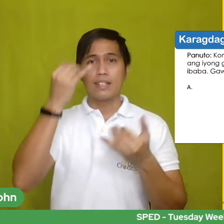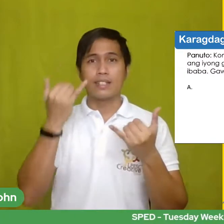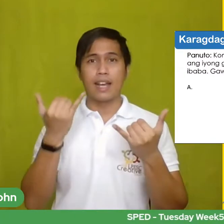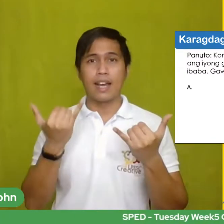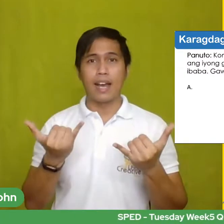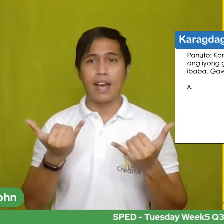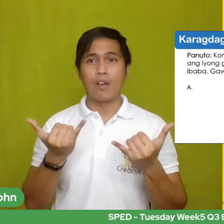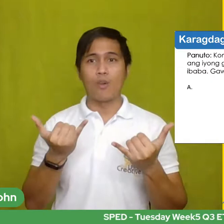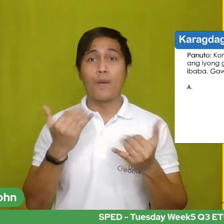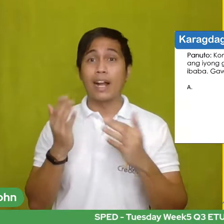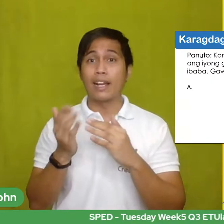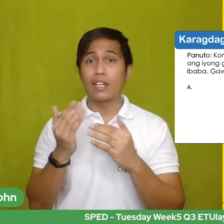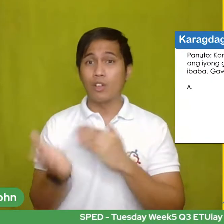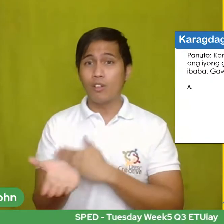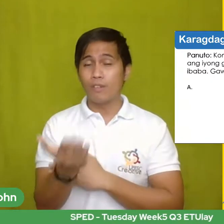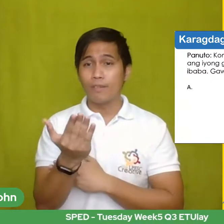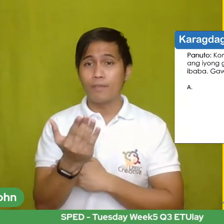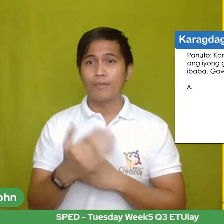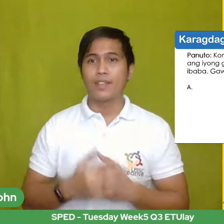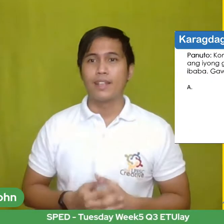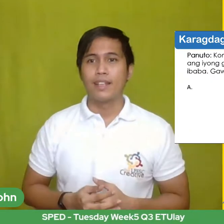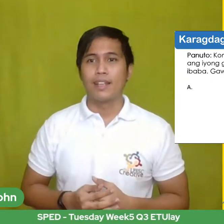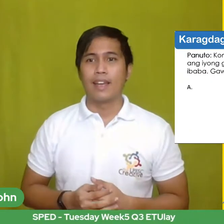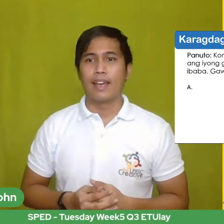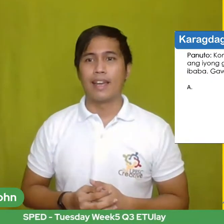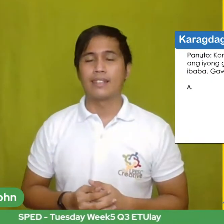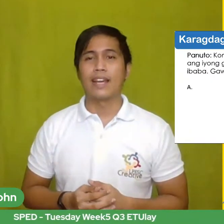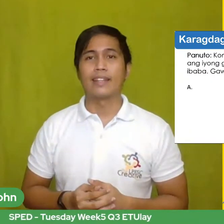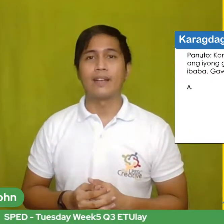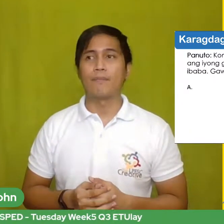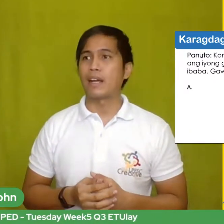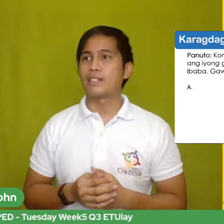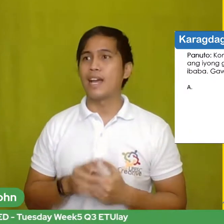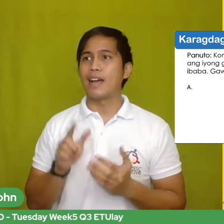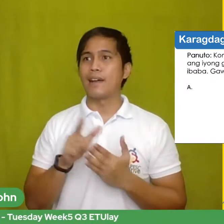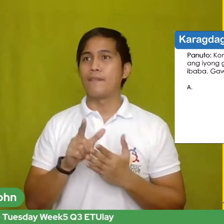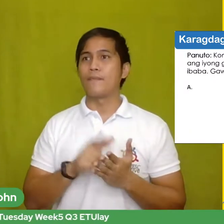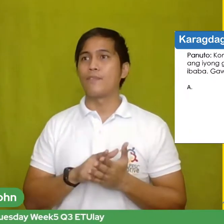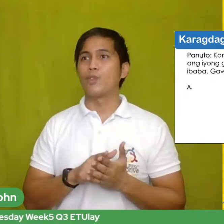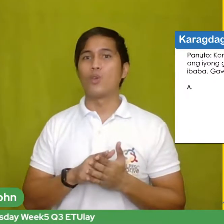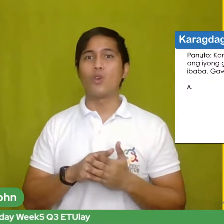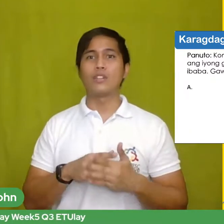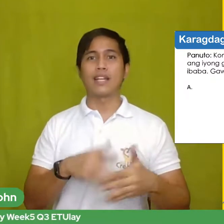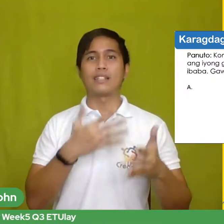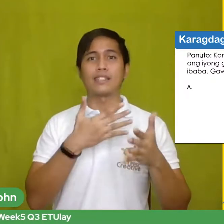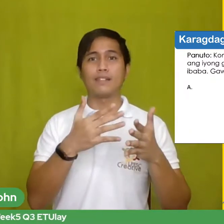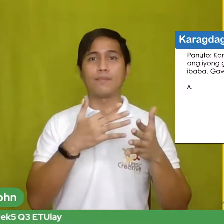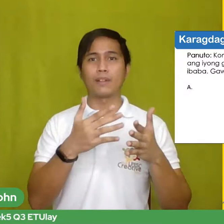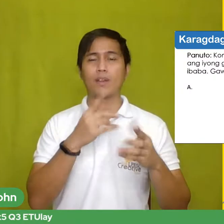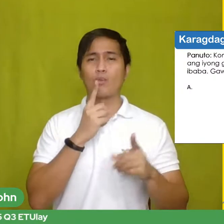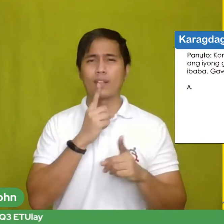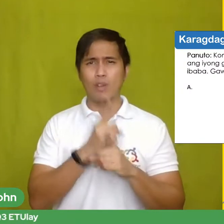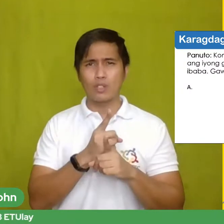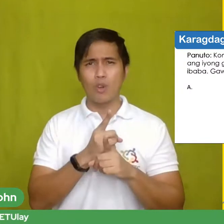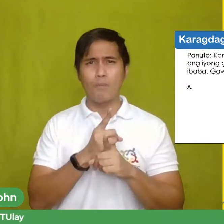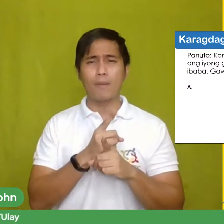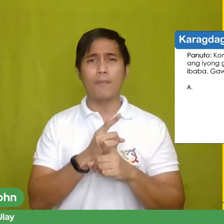sa umagang ito. Yan, sa ating paksa tungkol sa wastong